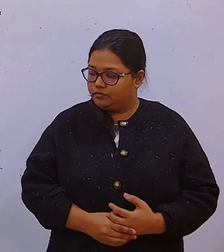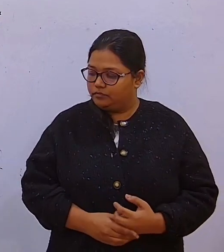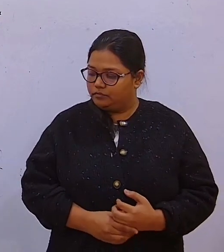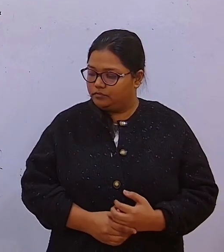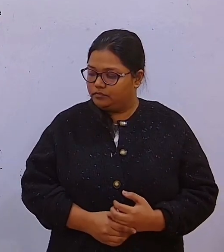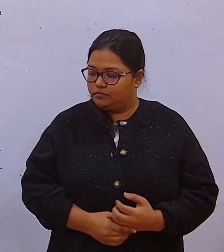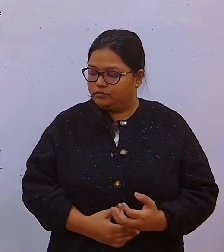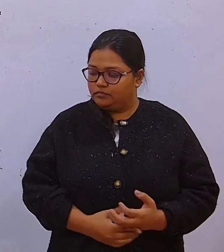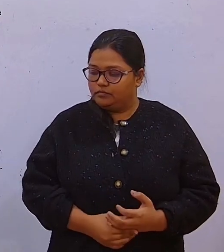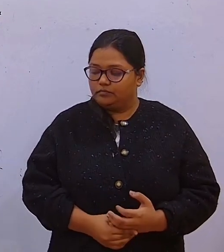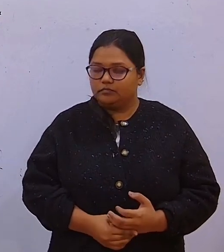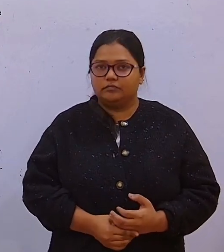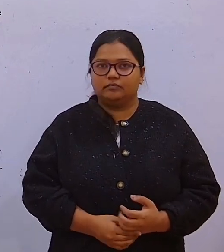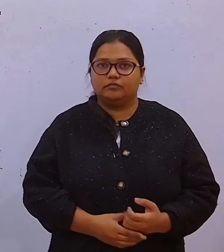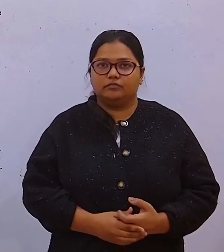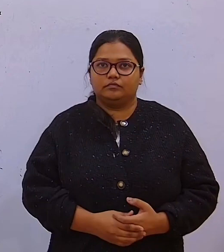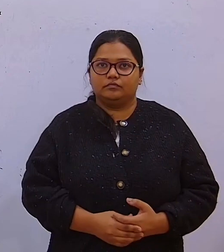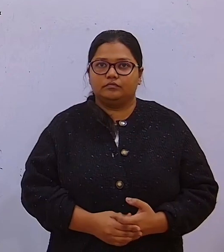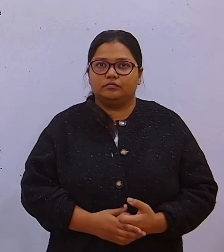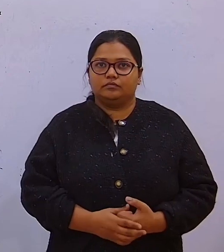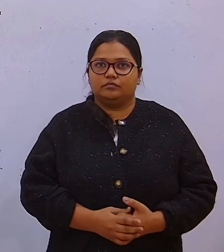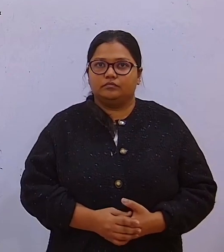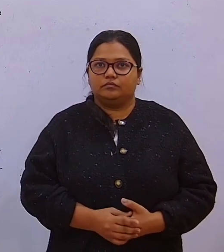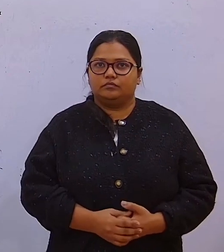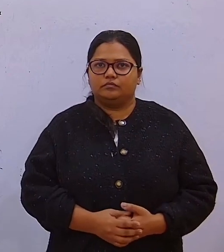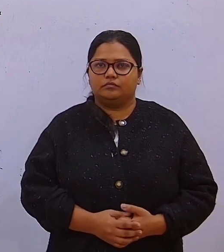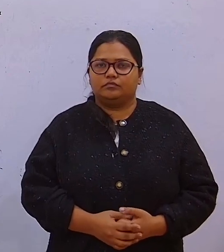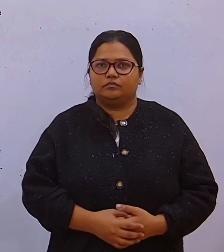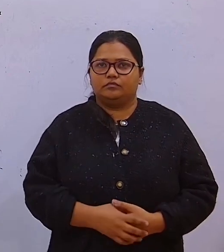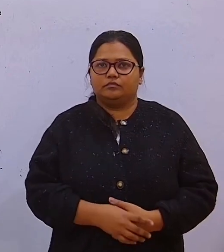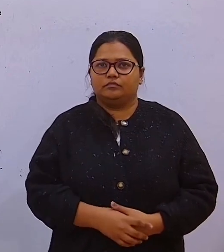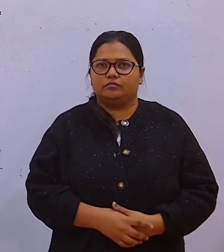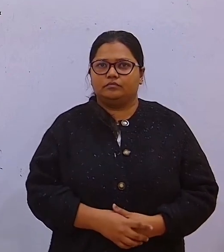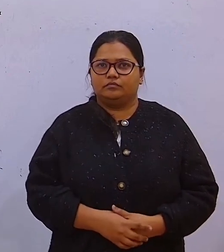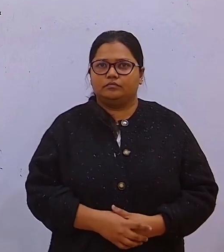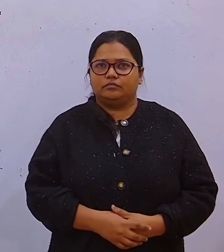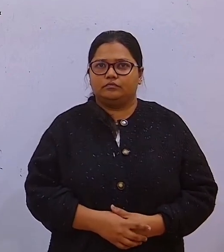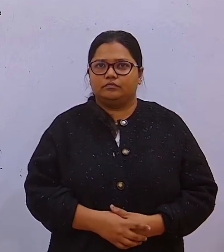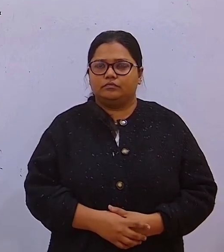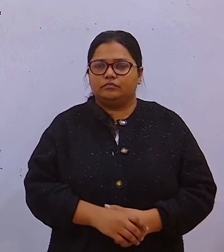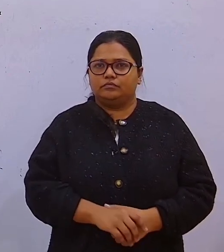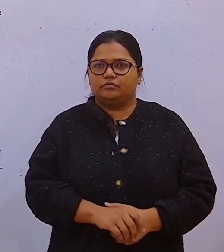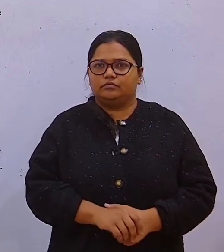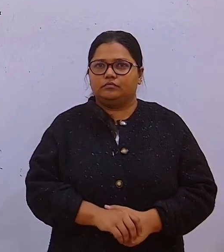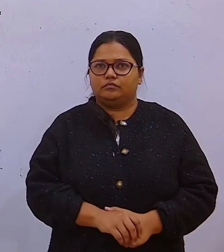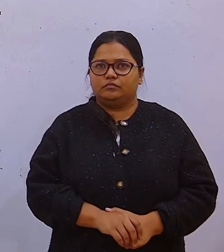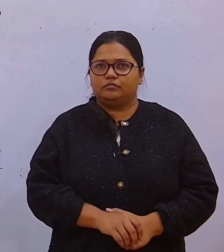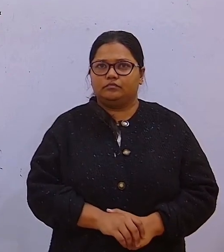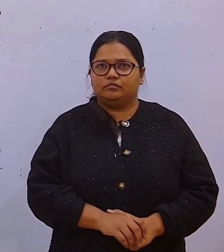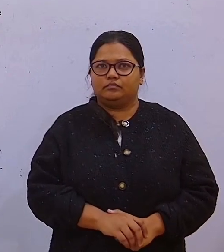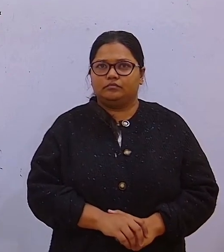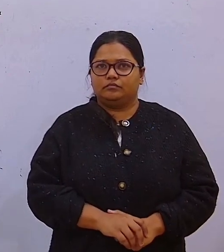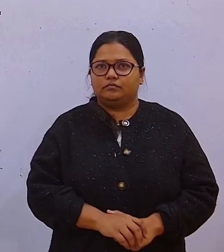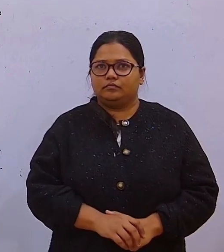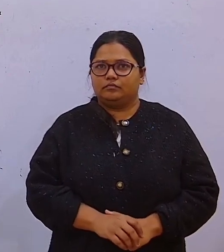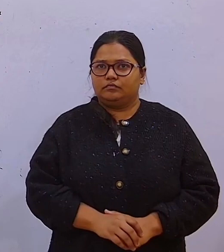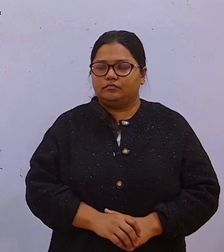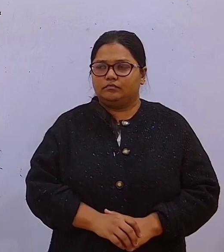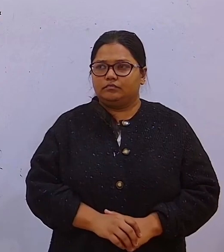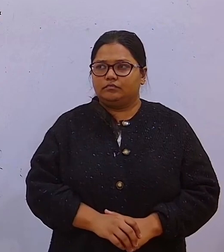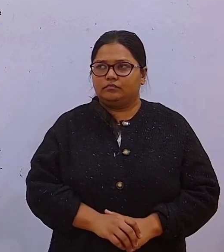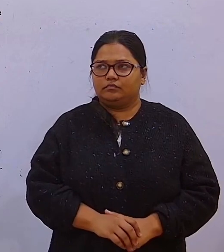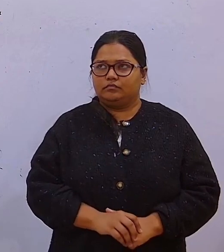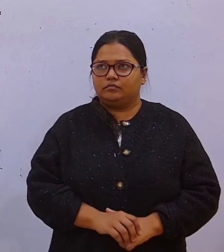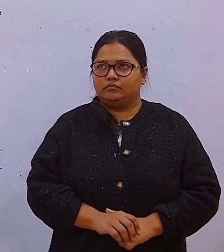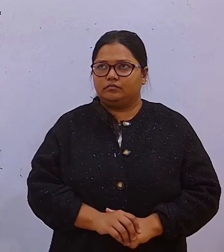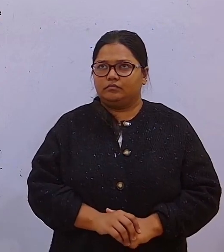LOAF मीन्स टुकड़ा बोल सकते हो आप, ठीक है, या पीस, है ना। तो अगर किसी अनकाउंटेबल